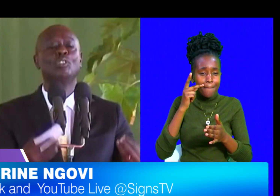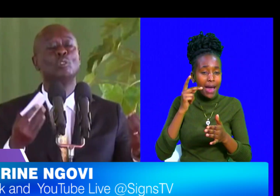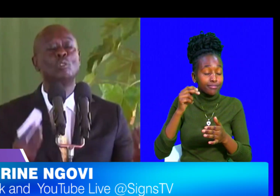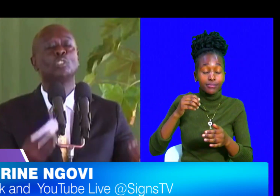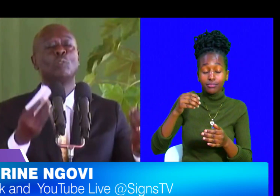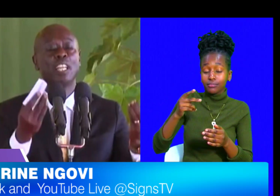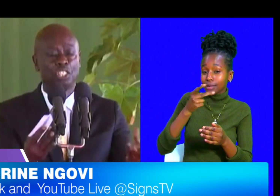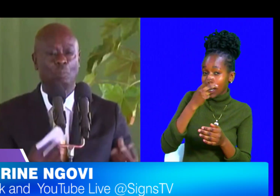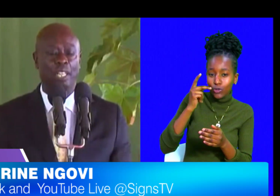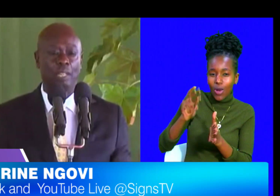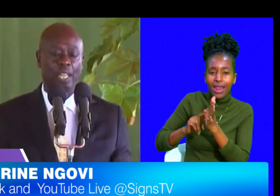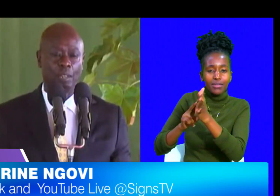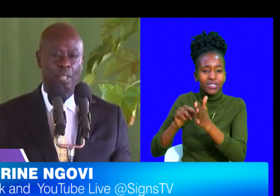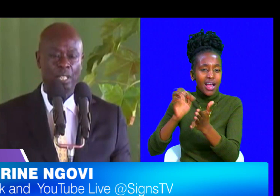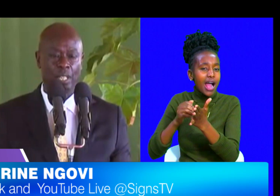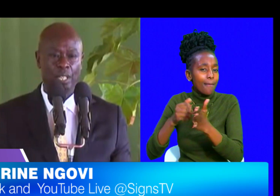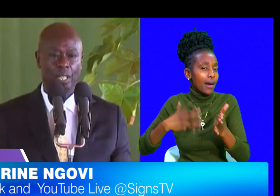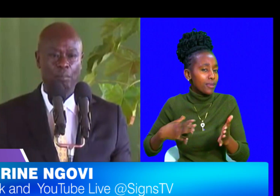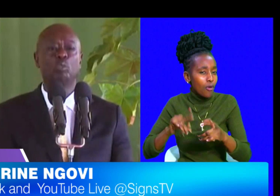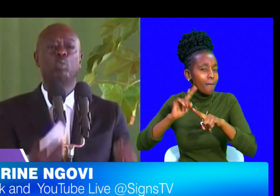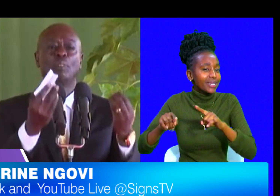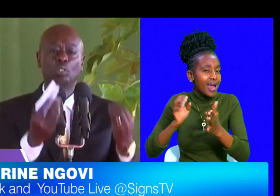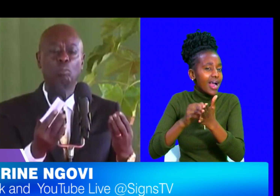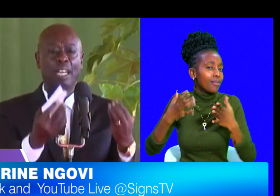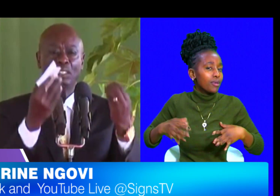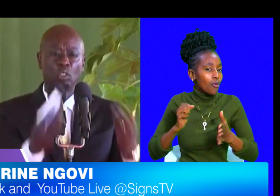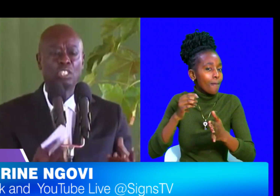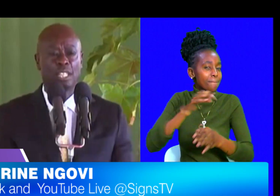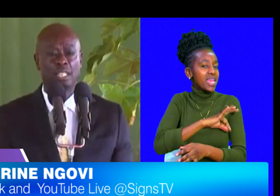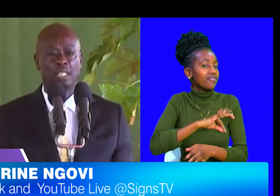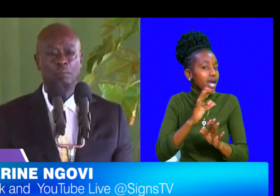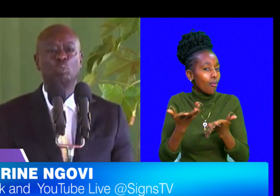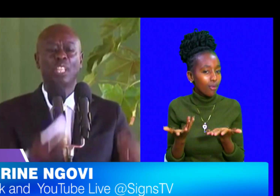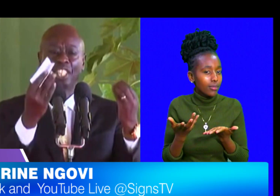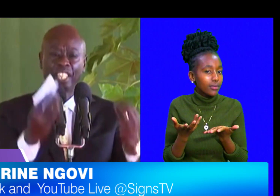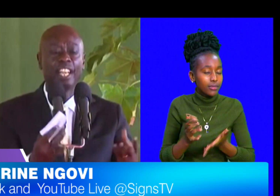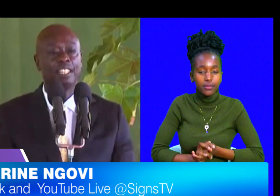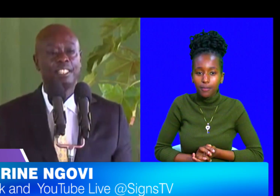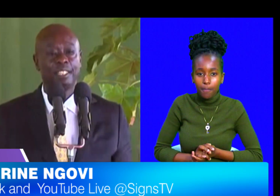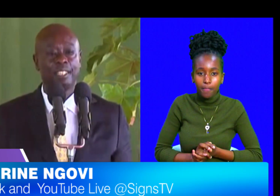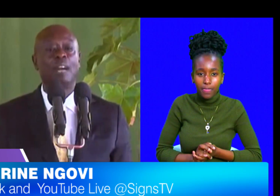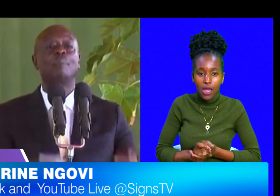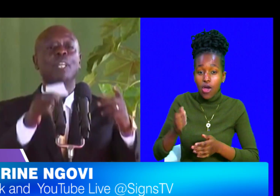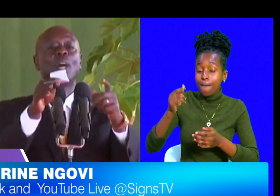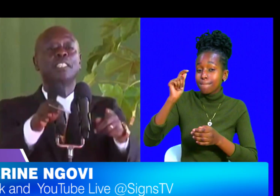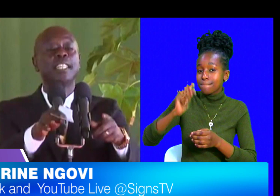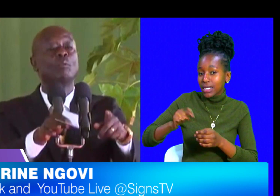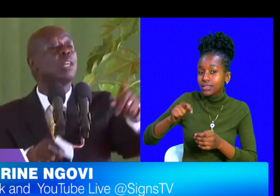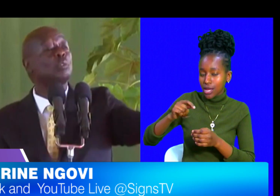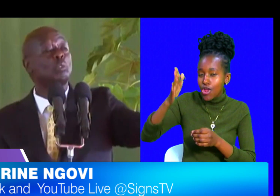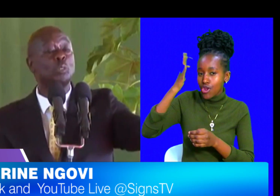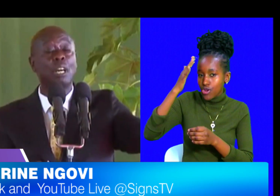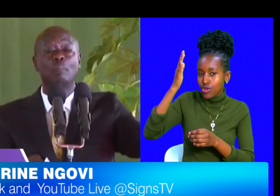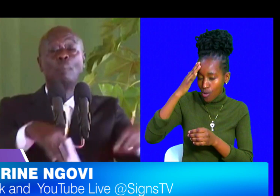Kalonzo kiongozi wa heshima ya Wakamba, mtu amesoma, a doctor, mtu ya sheria, amepewa agenda